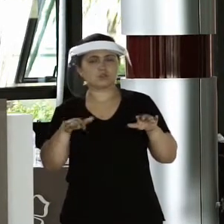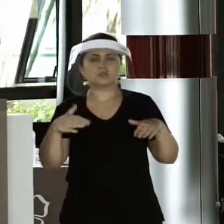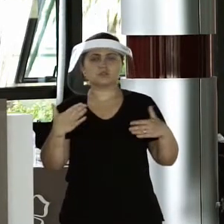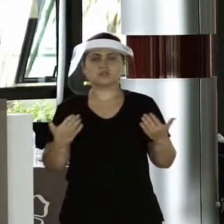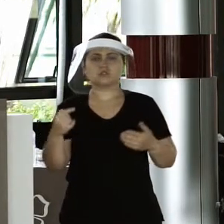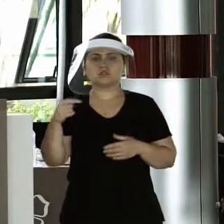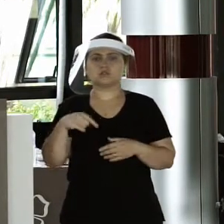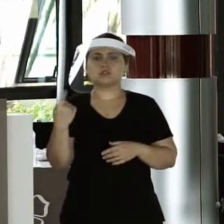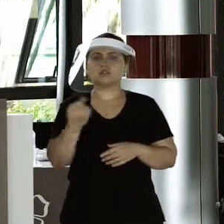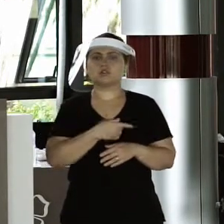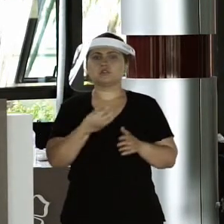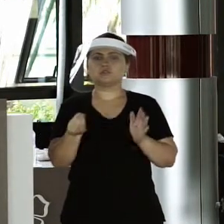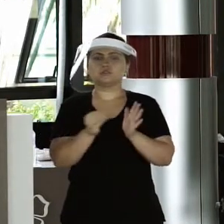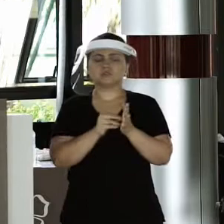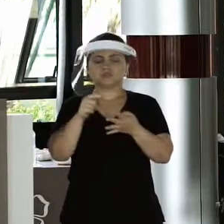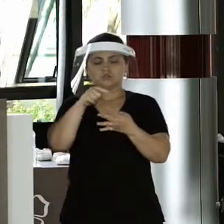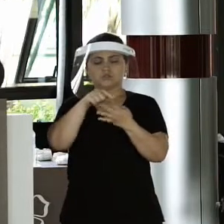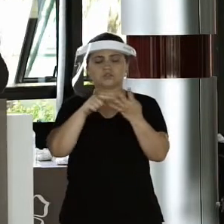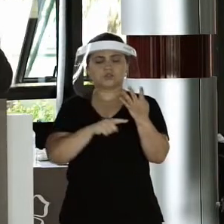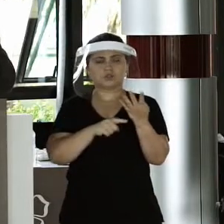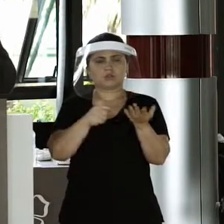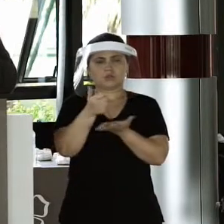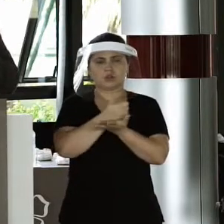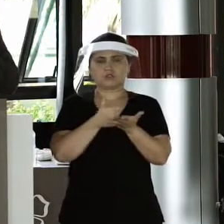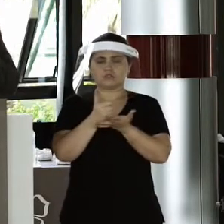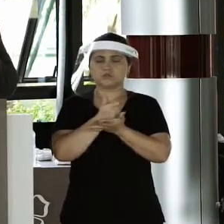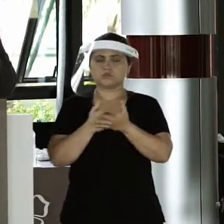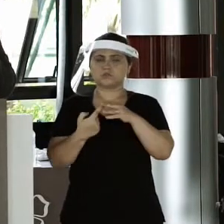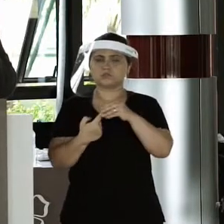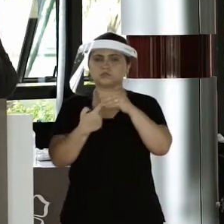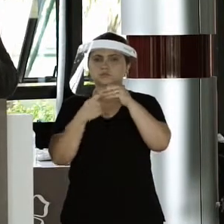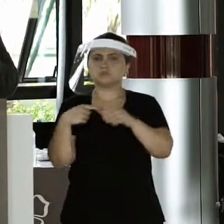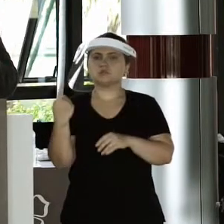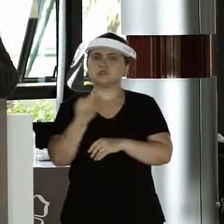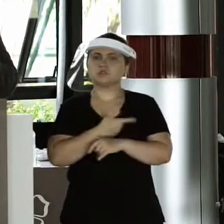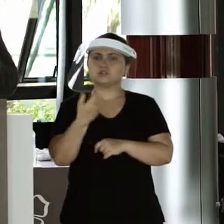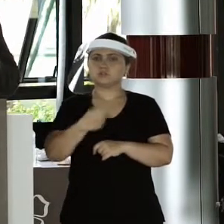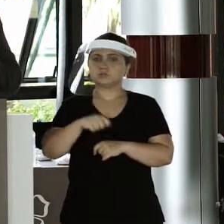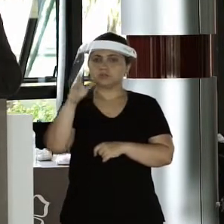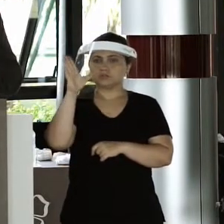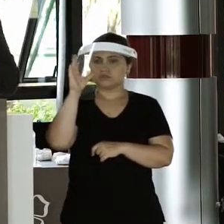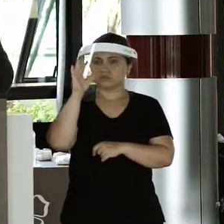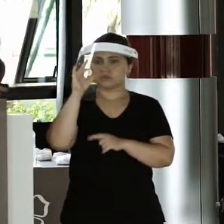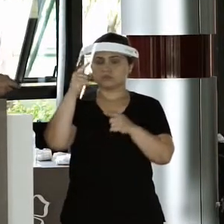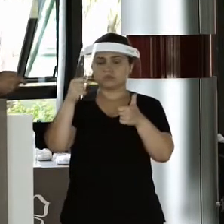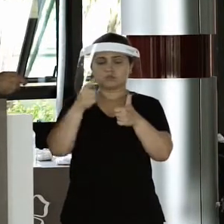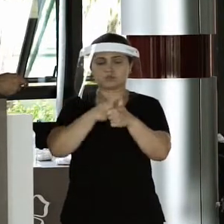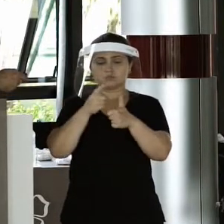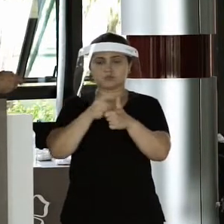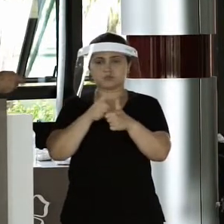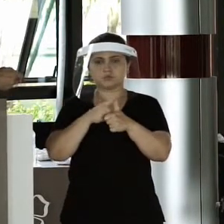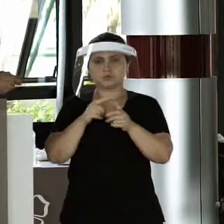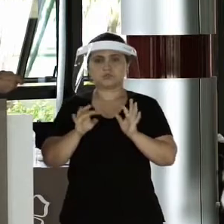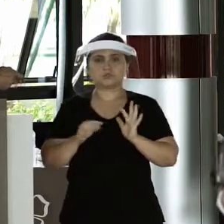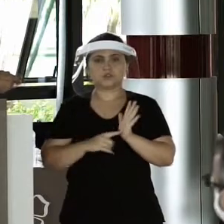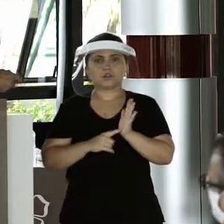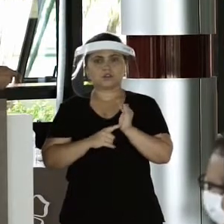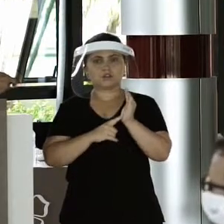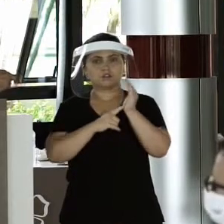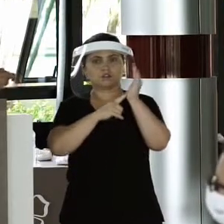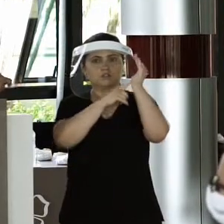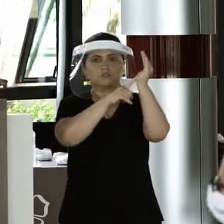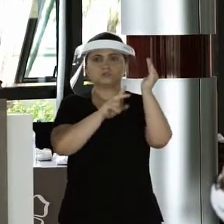aqui a gente coloca 4 pilares principais que a gente tem que observar. Primeiro, a